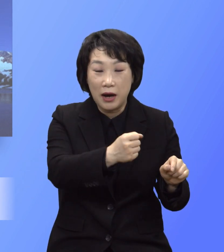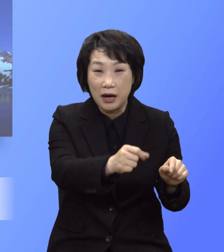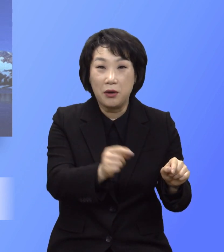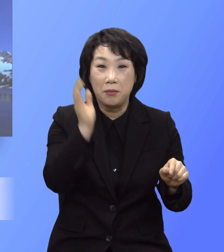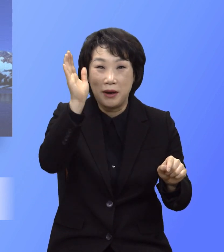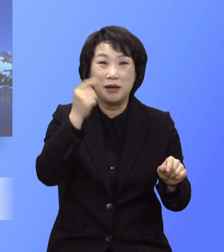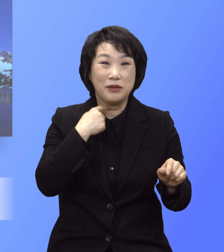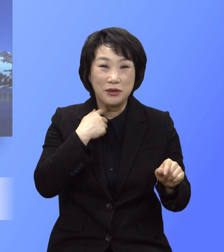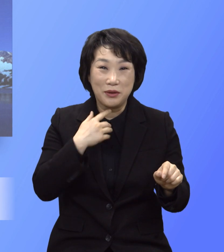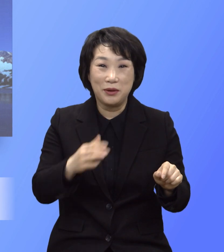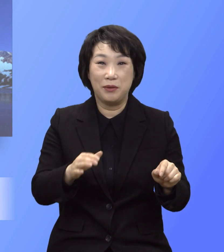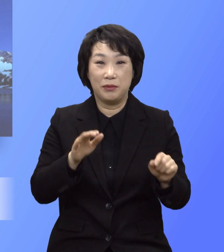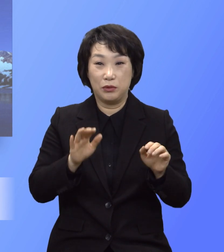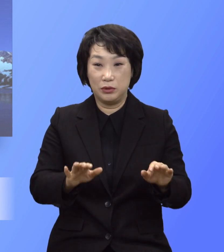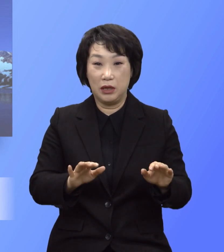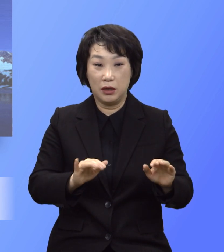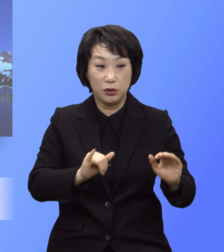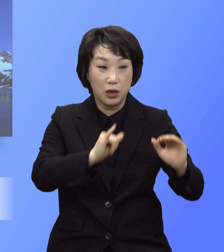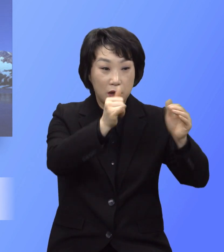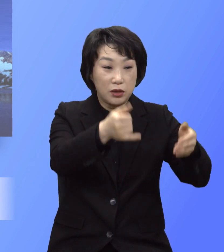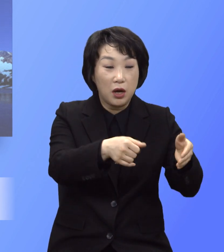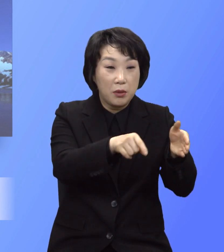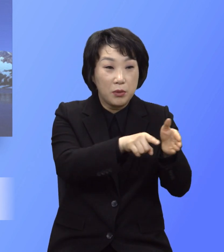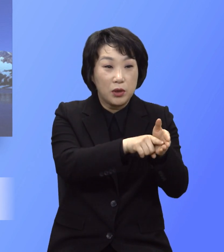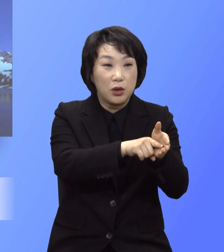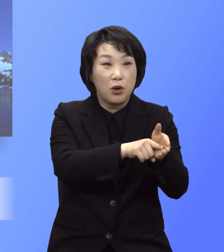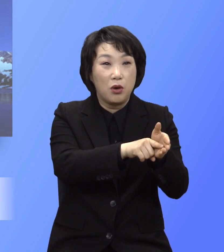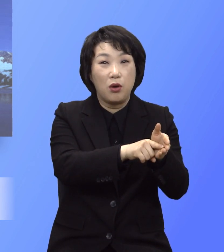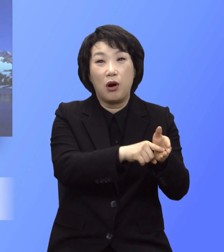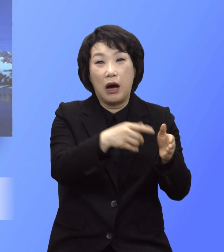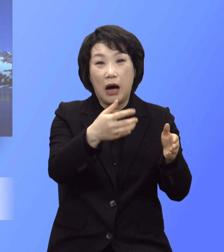없는데 세상은 은연 중에